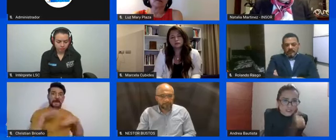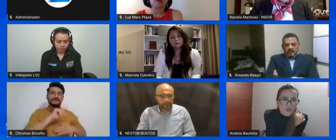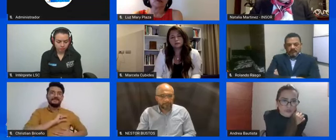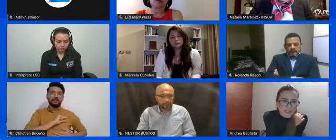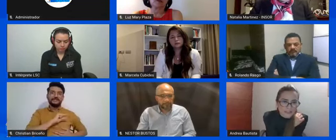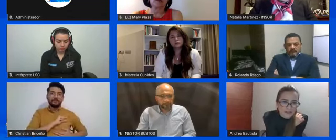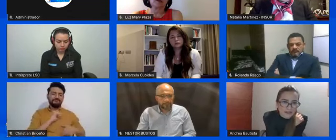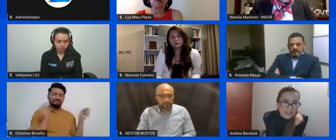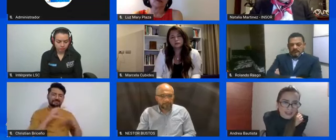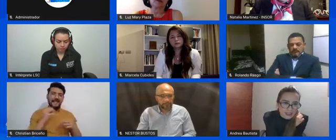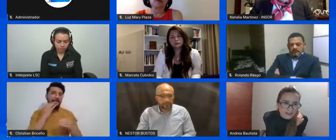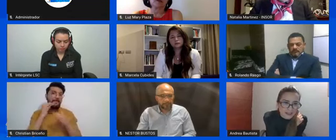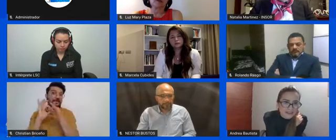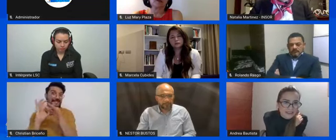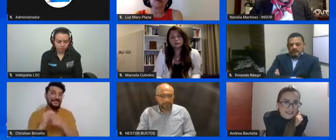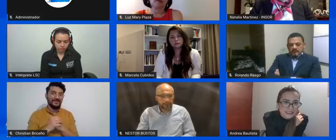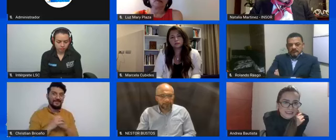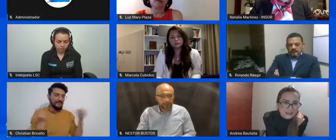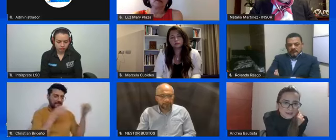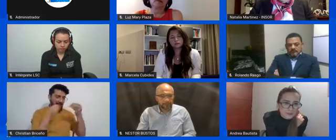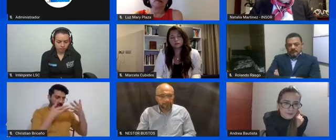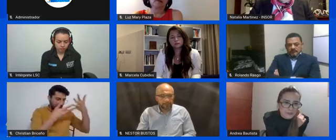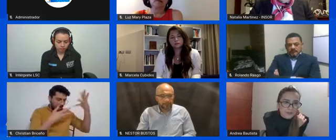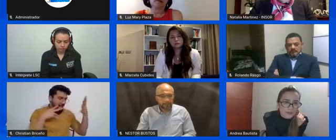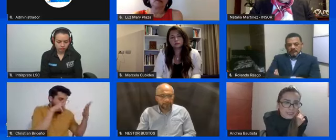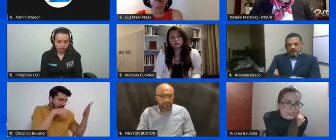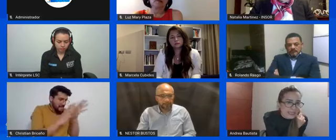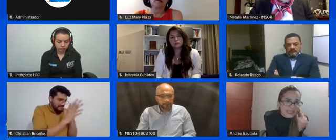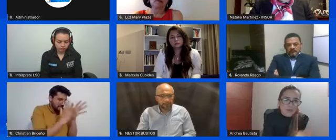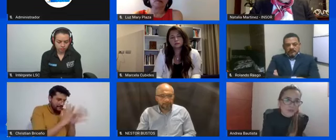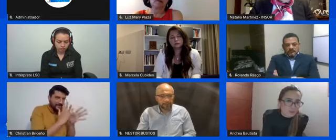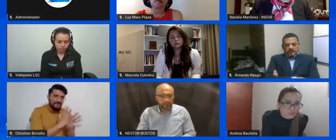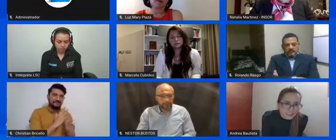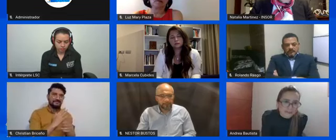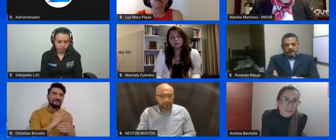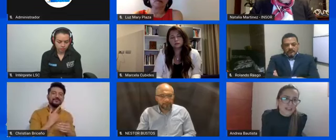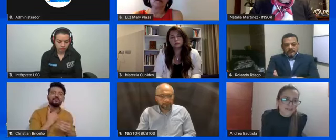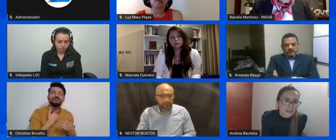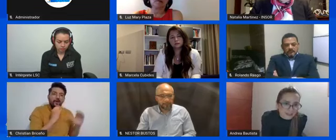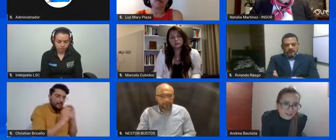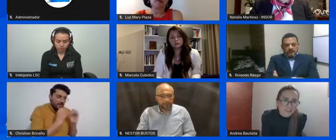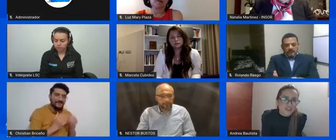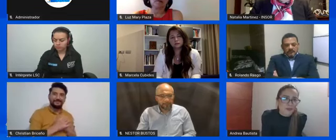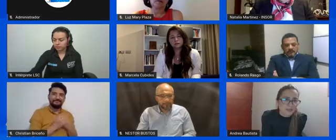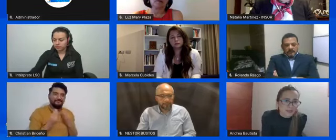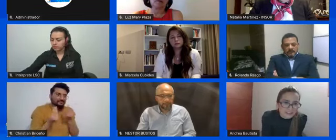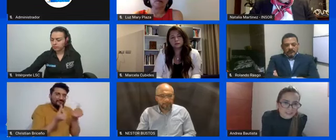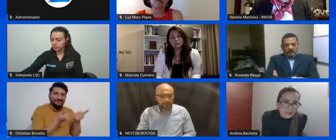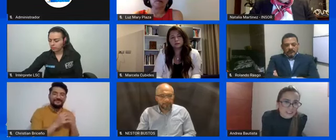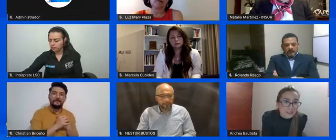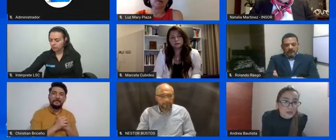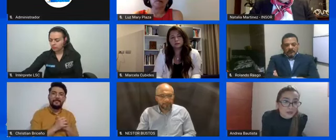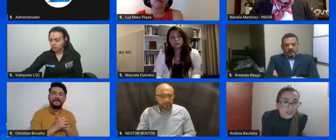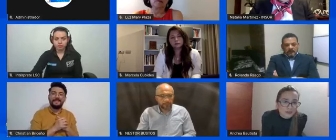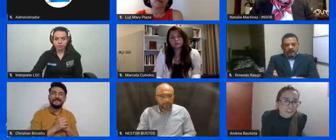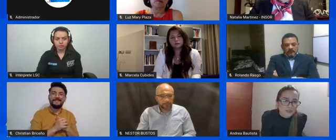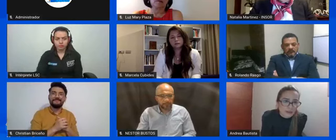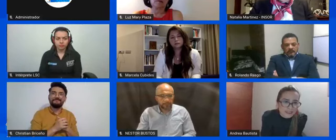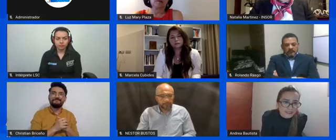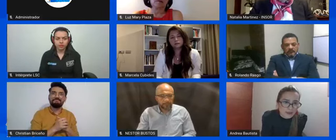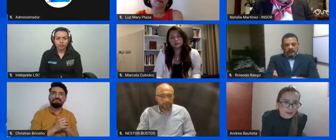Yo que estoy egresado del Filadelfia, y que hay muchas personas del Filadelfia, del INSOR, personas de FENASCOL que se